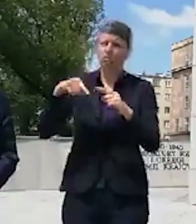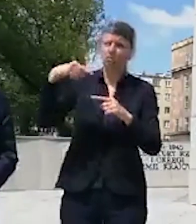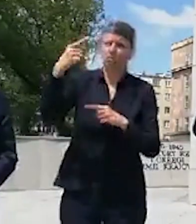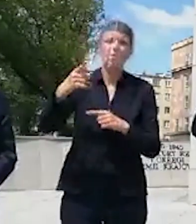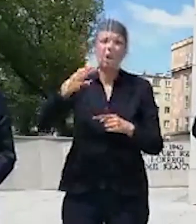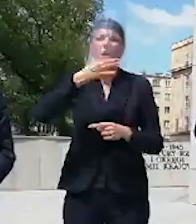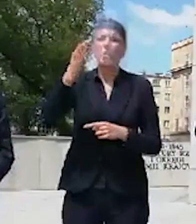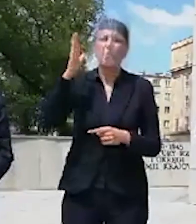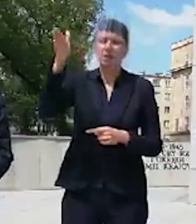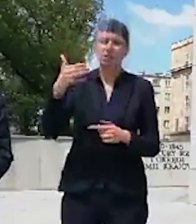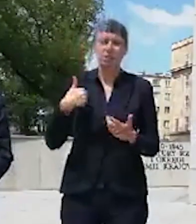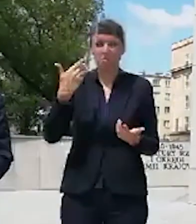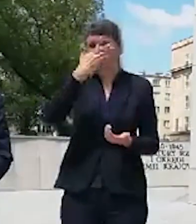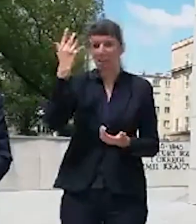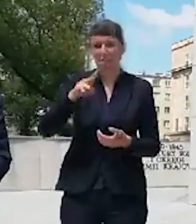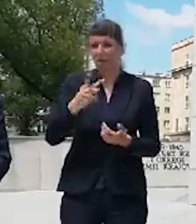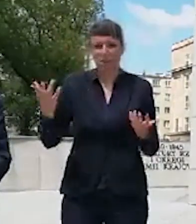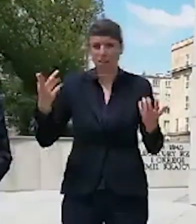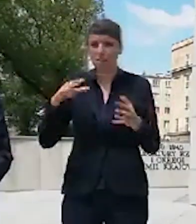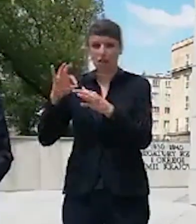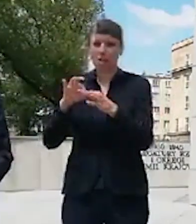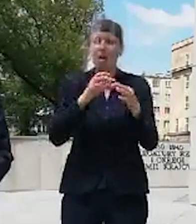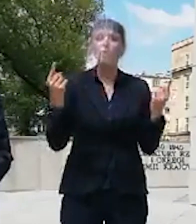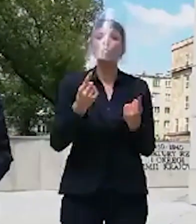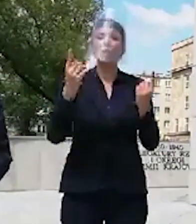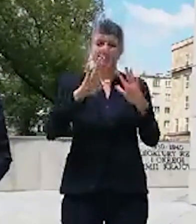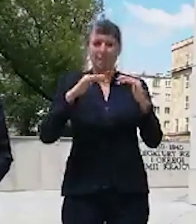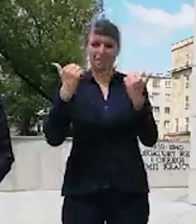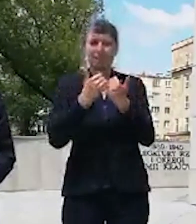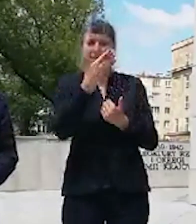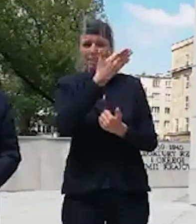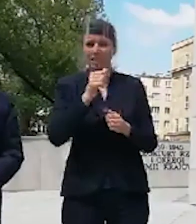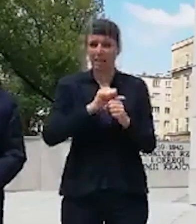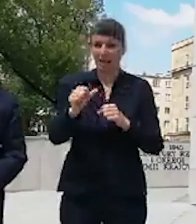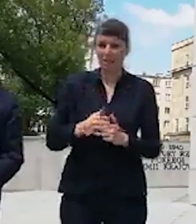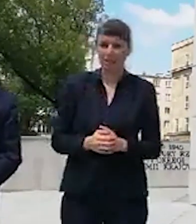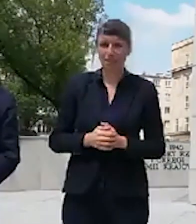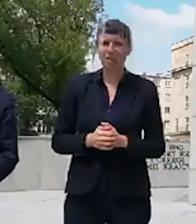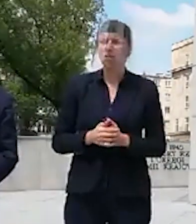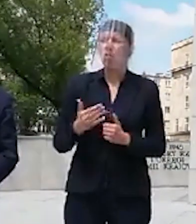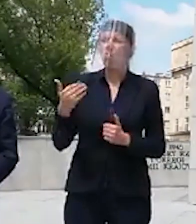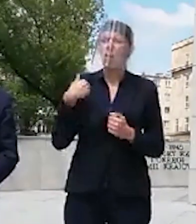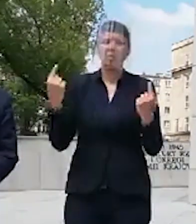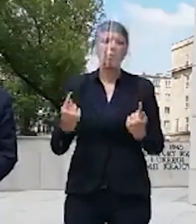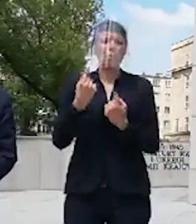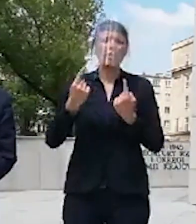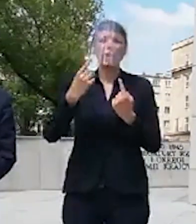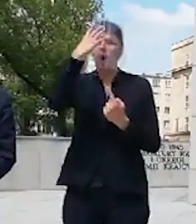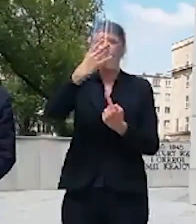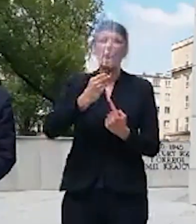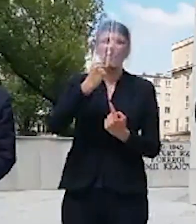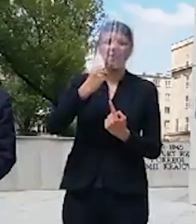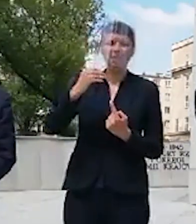wprost do sytuacji, która jest w Senacie w tej chwili, w sytuacji, którą ktoś kiedyś na jakimś obrazku satyrycznym ładnie